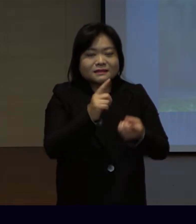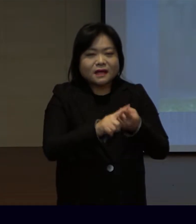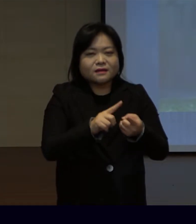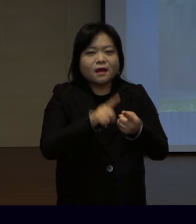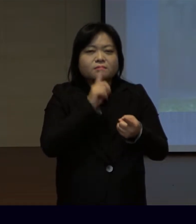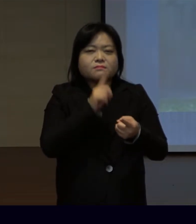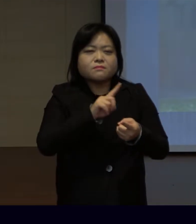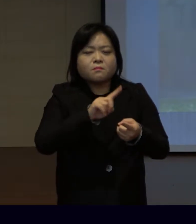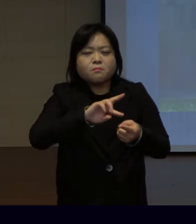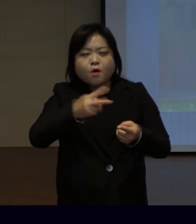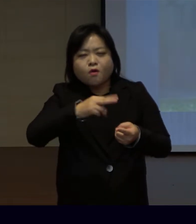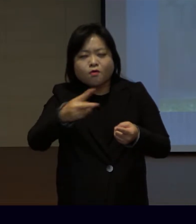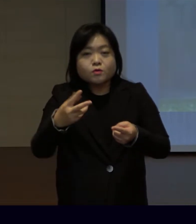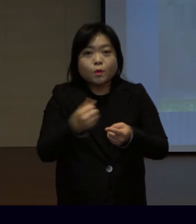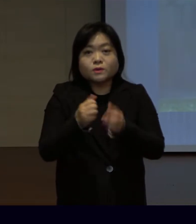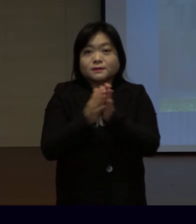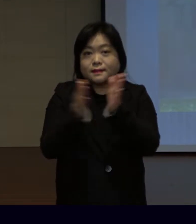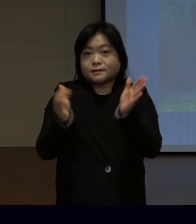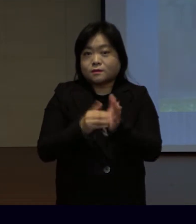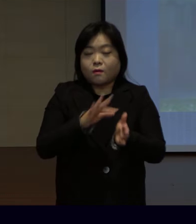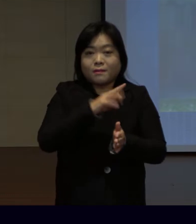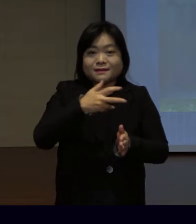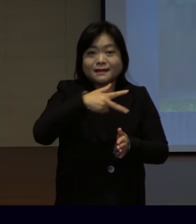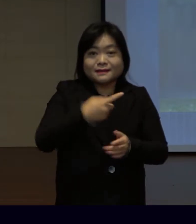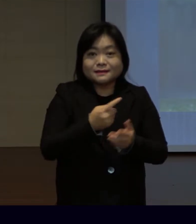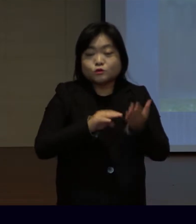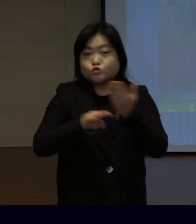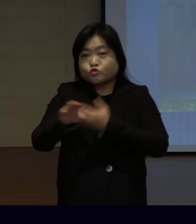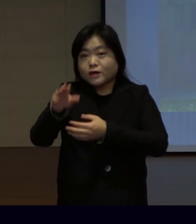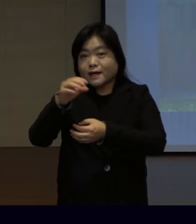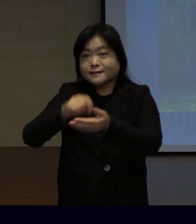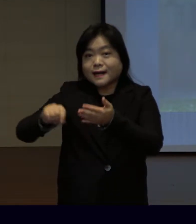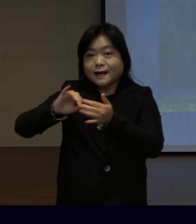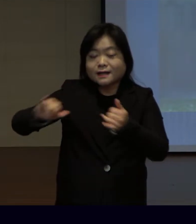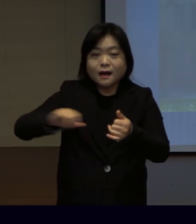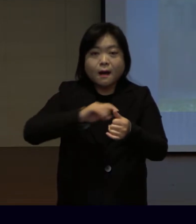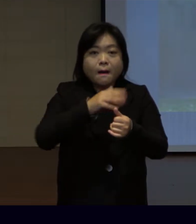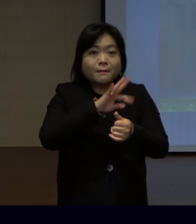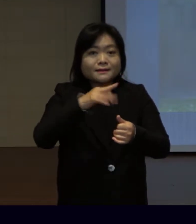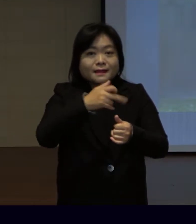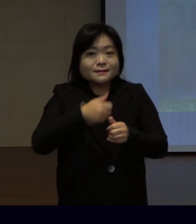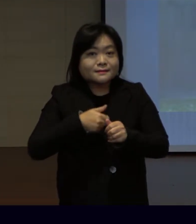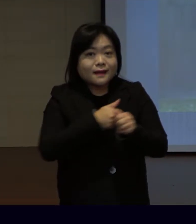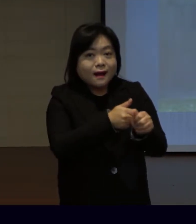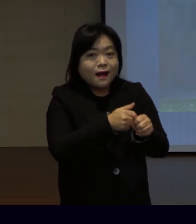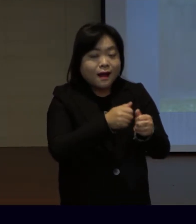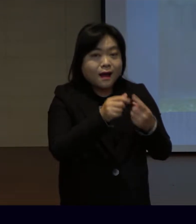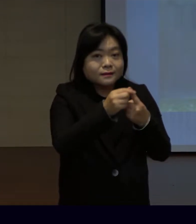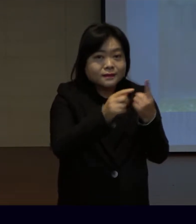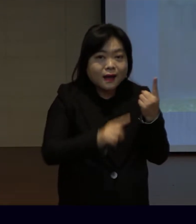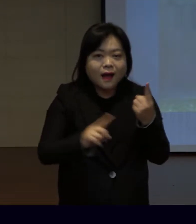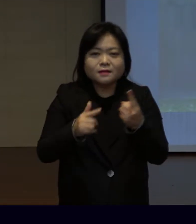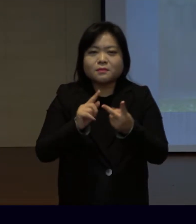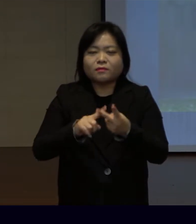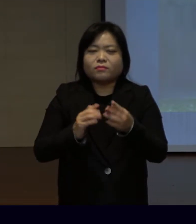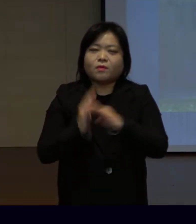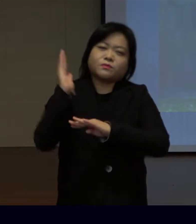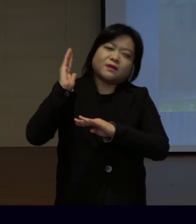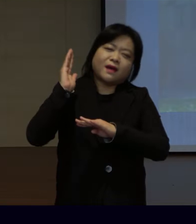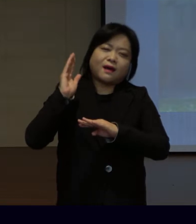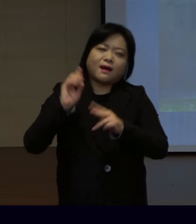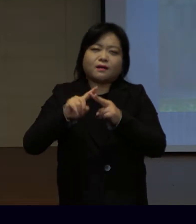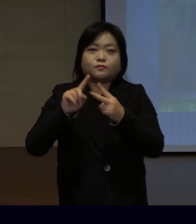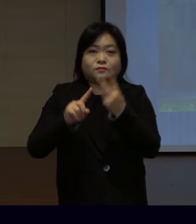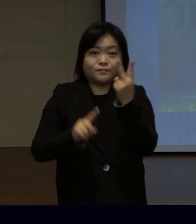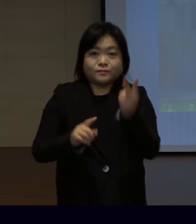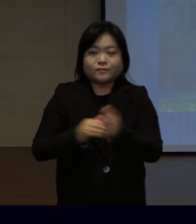발자크 이후의 작가들은 발자크를 따라하느냐 발자크를 깨느냐 그겁니다. 그러면 이제